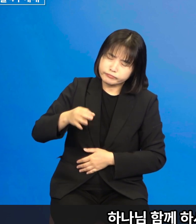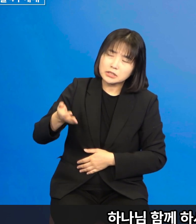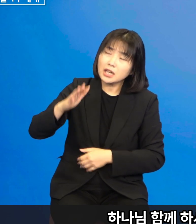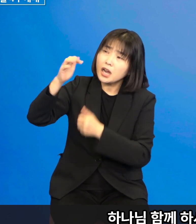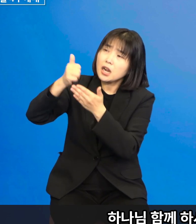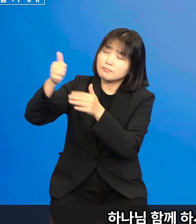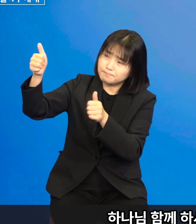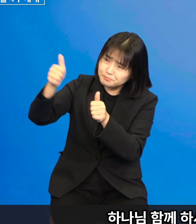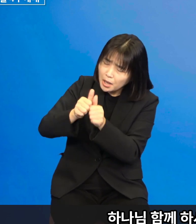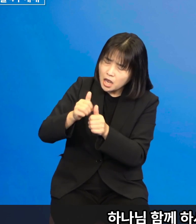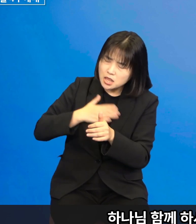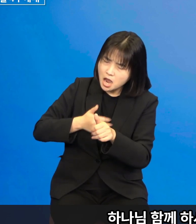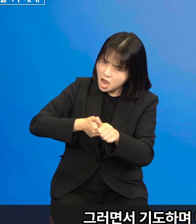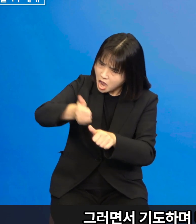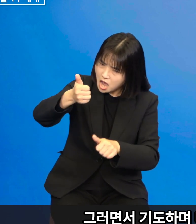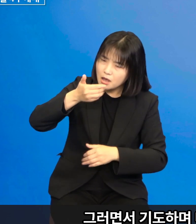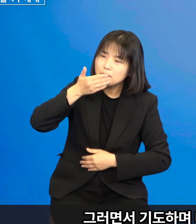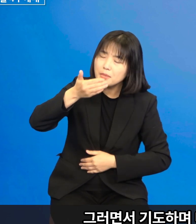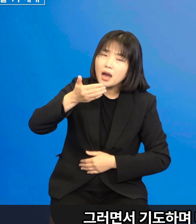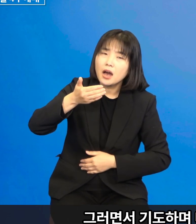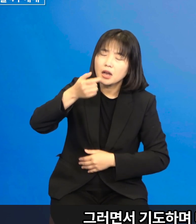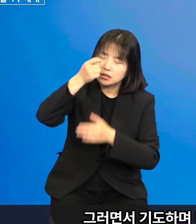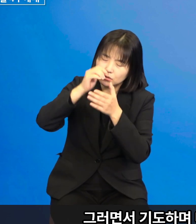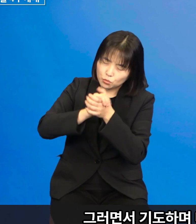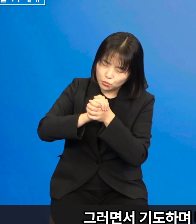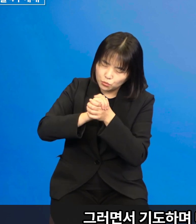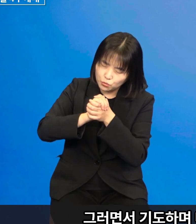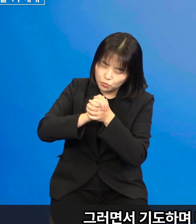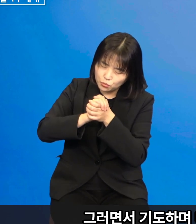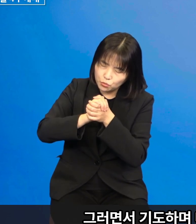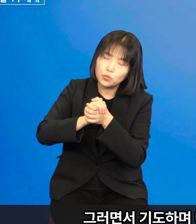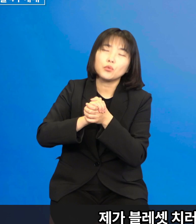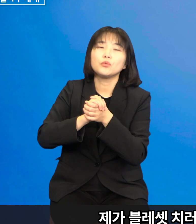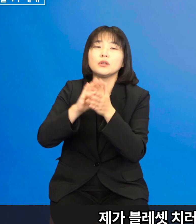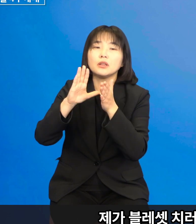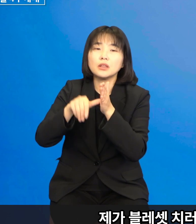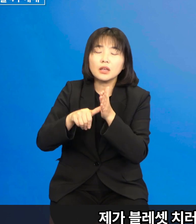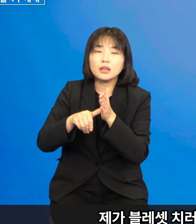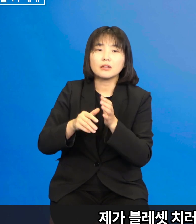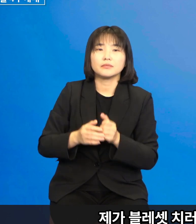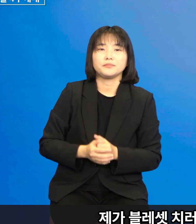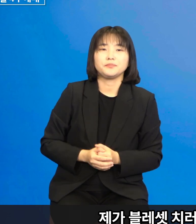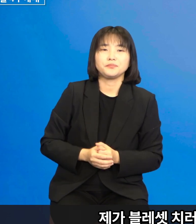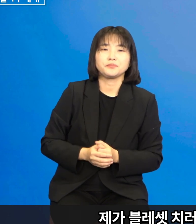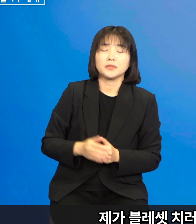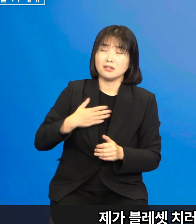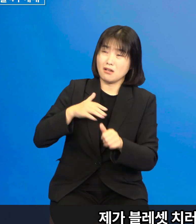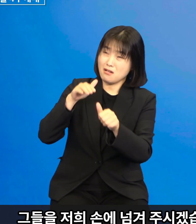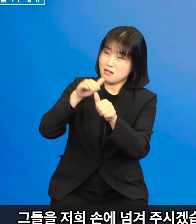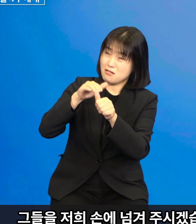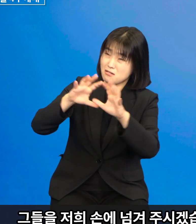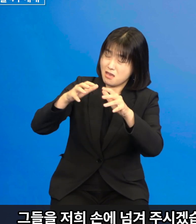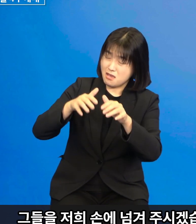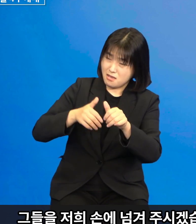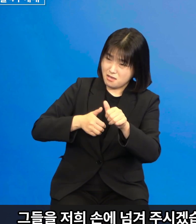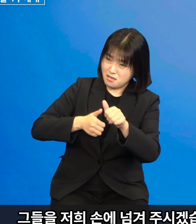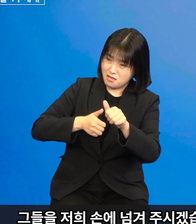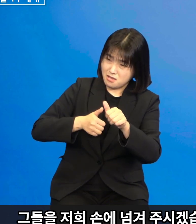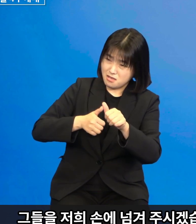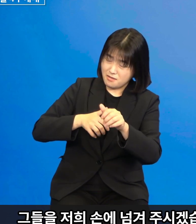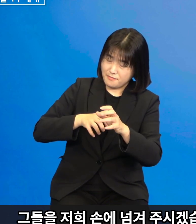함께 하시면 이길 수 있습니다. 그러면서 기도하며 나아가니까 뭐라고 하냐면 제가 블레셋을 치러 올라가도 되겠습니까? 그들을 저희